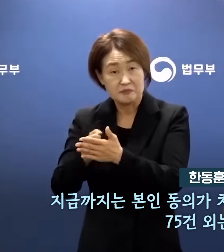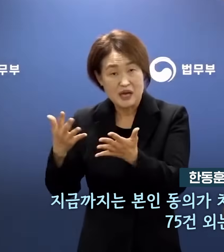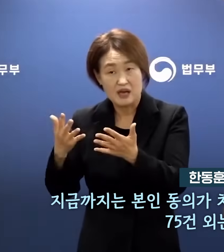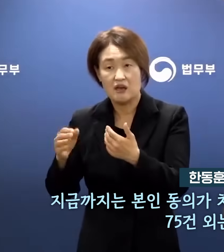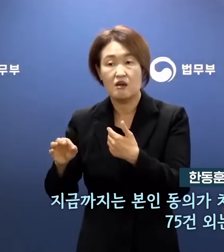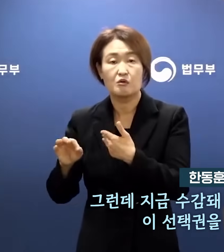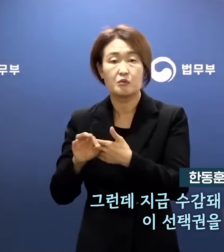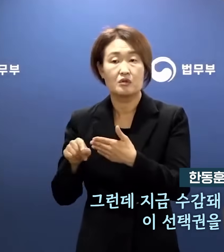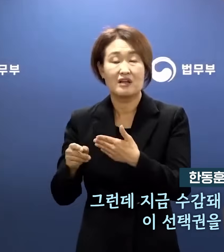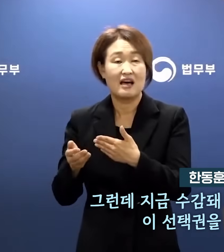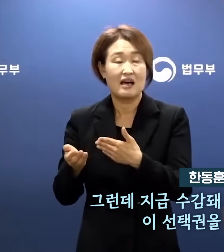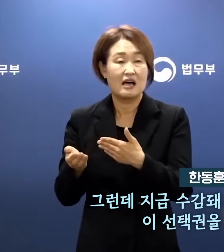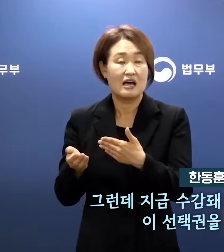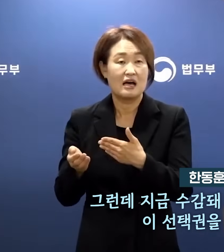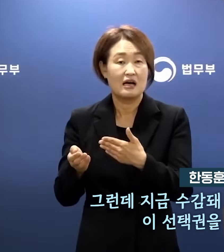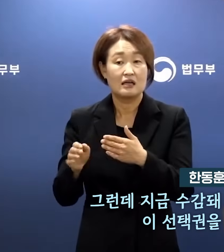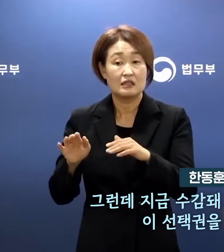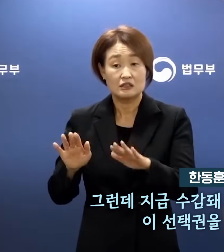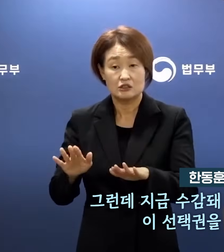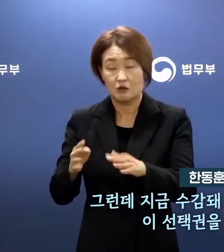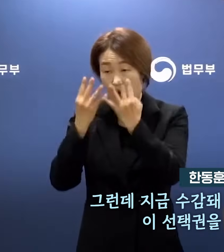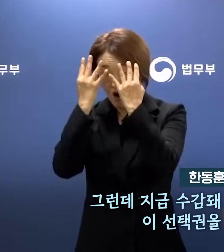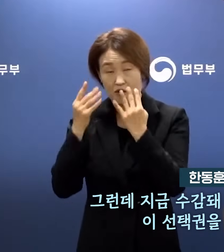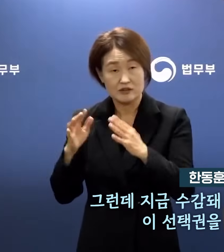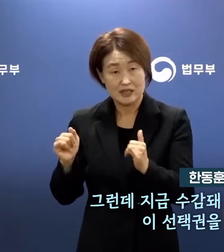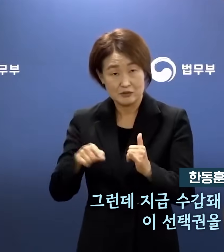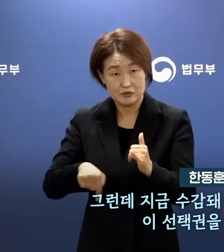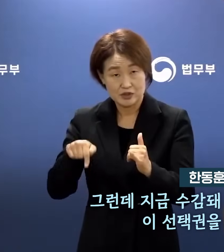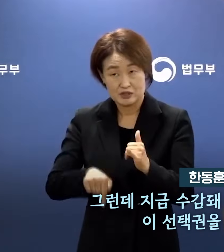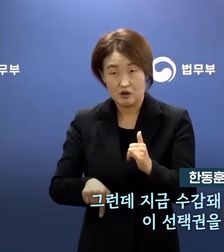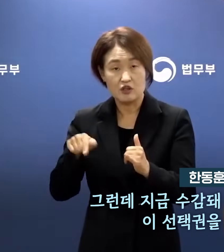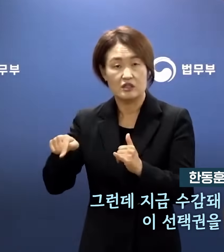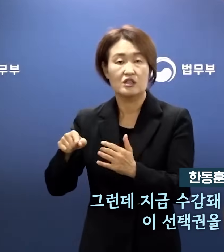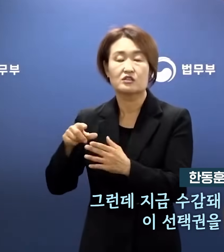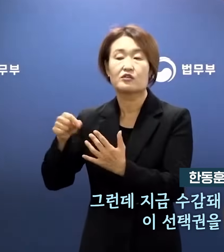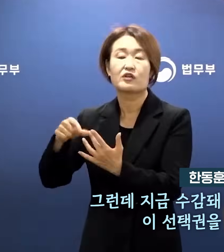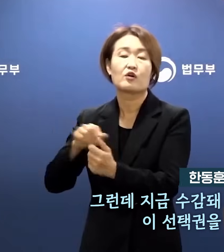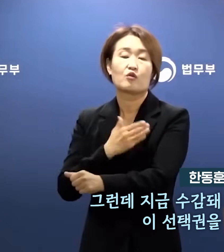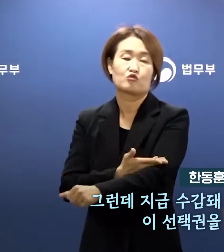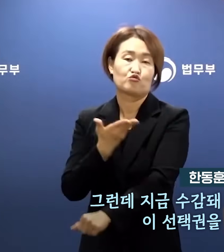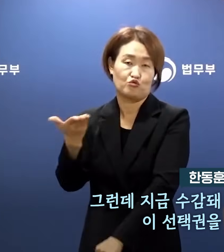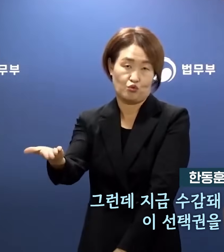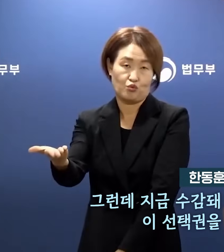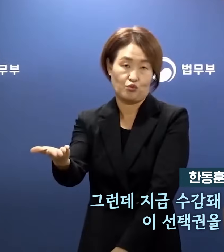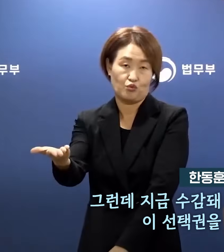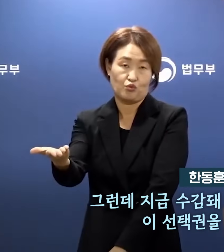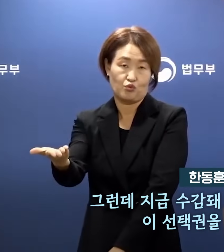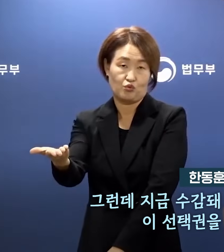75건을 외교는 없었잖아요. 그런데 지금 수감되어 있는 사람들에 대해서도 이 선택권을 주겠다는 겁니다.